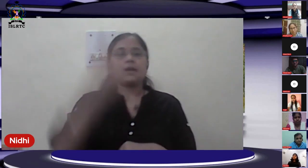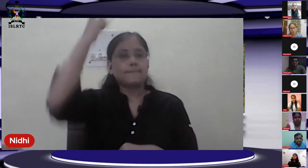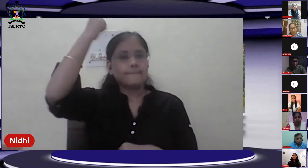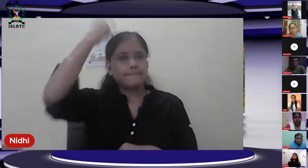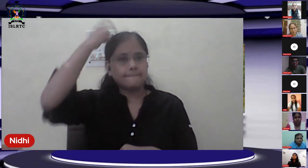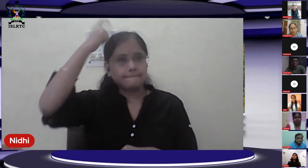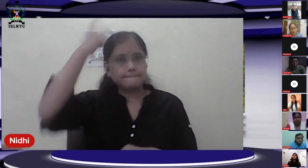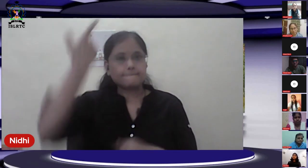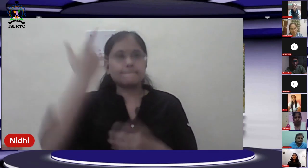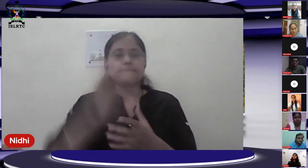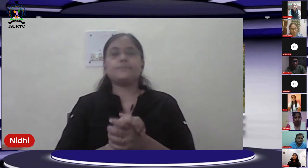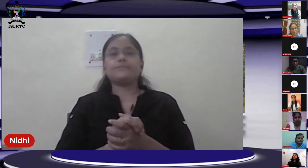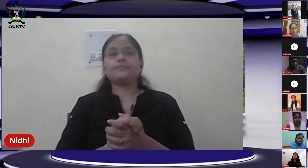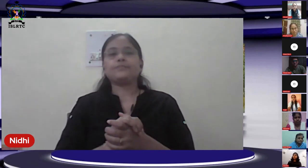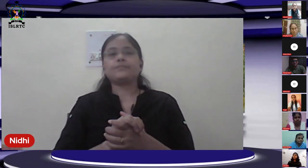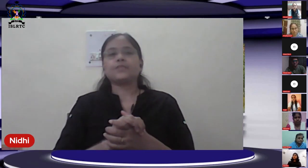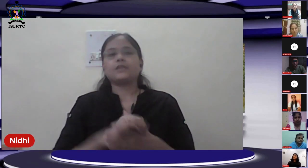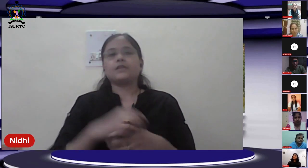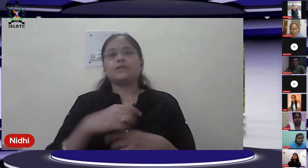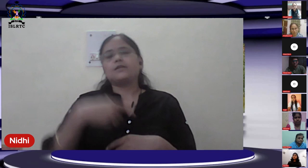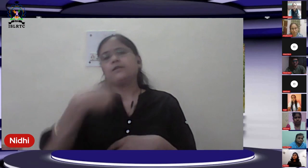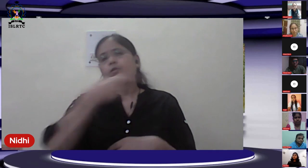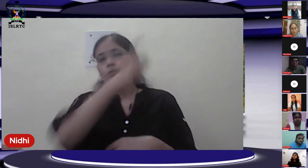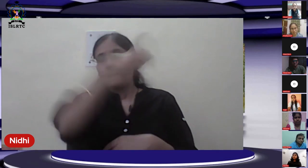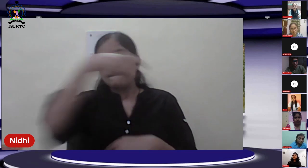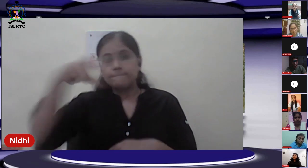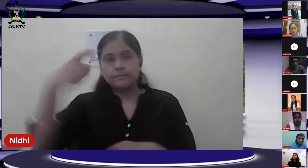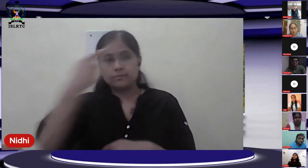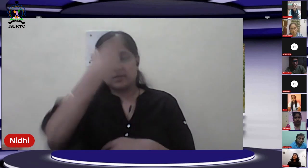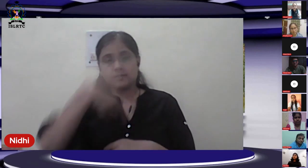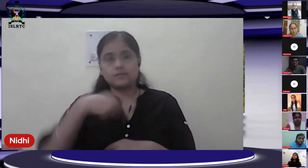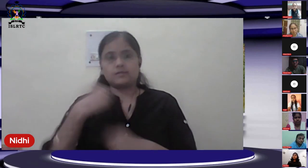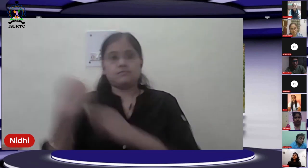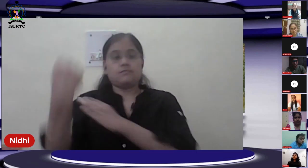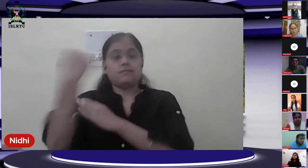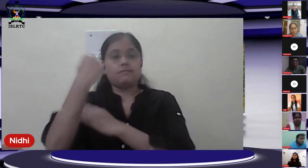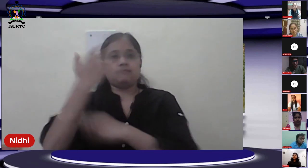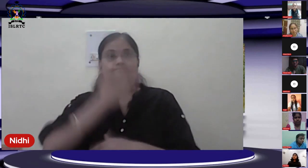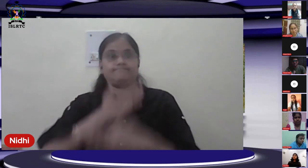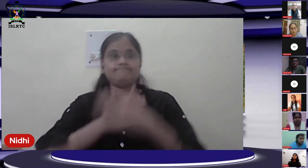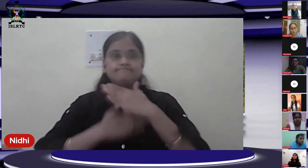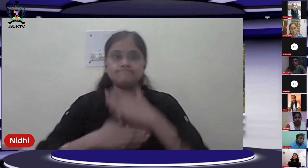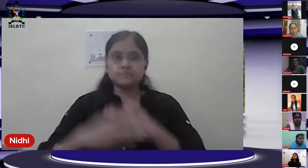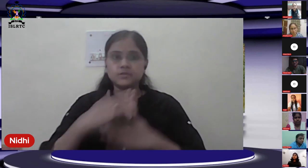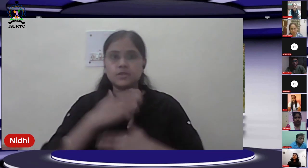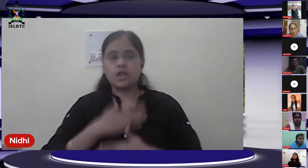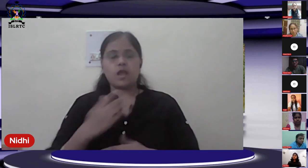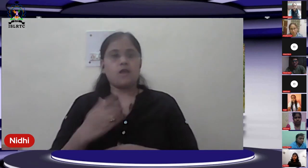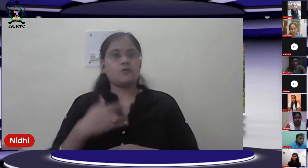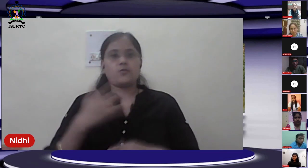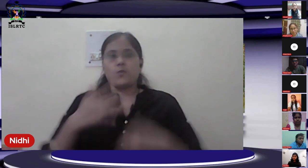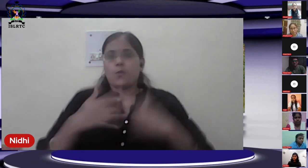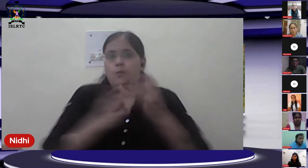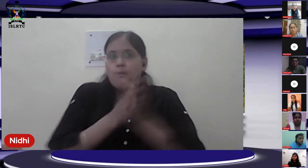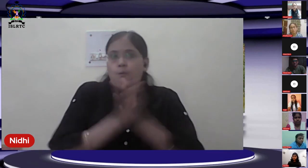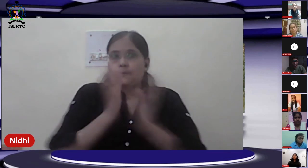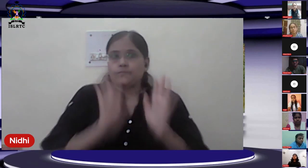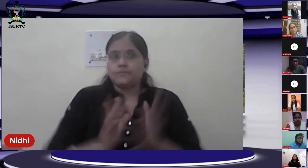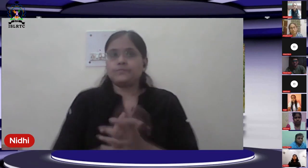मानव को सशक्त, शांत और ओजस्वी बनाता है। अच्छे स्वास्थ्य की मनोकामना के साथ आप सभी